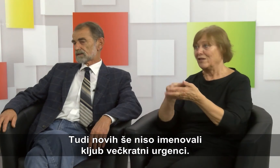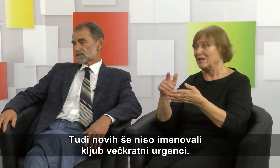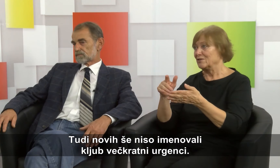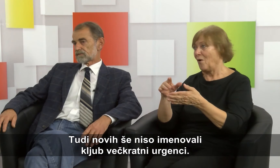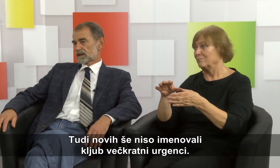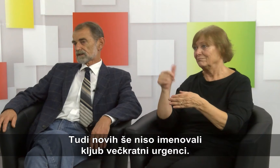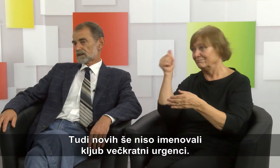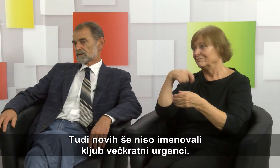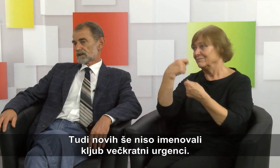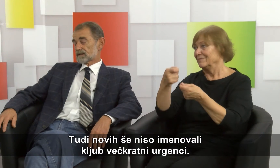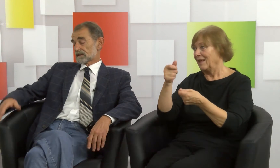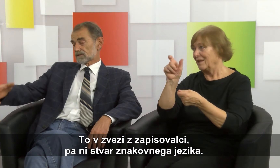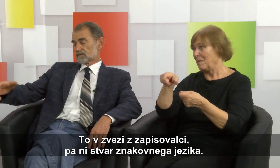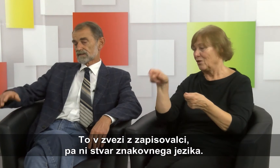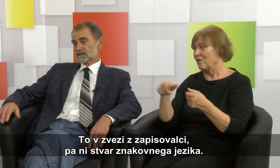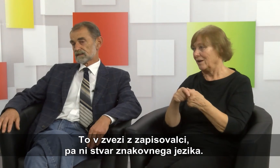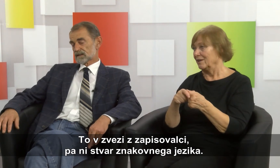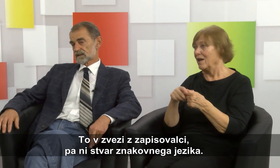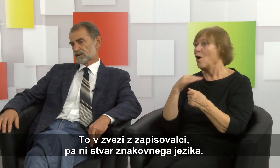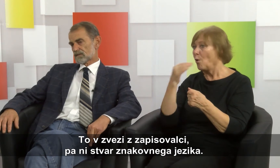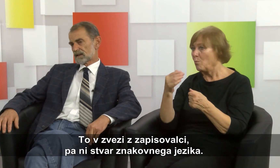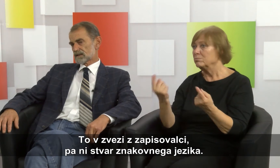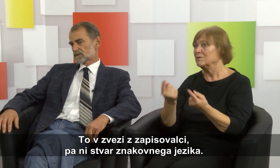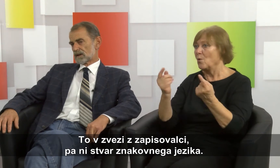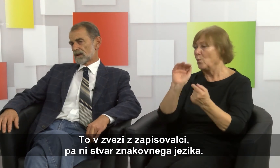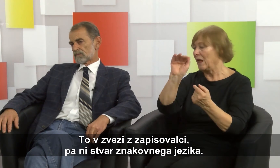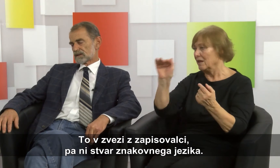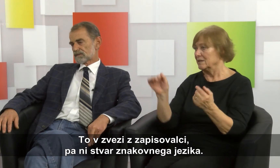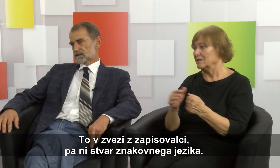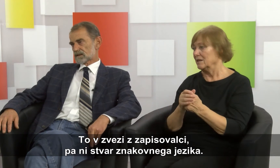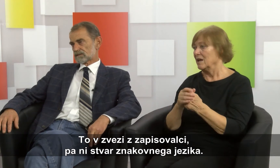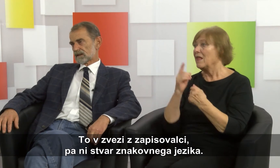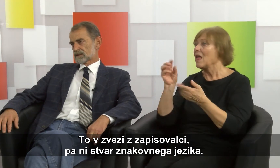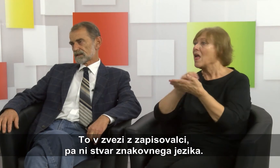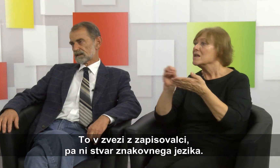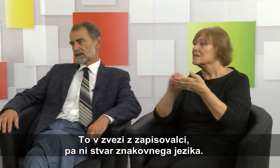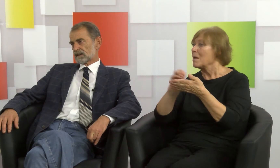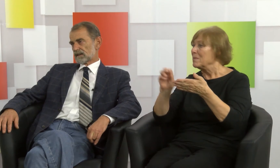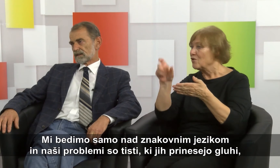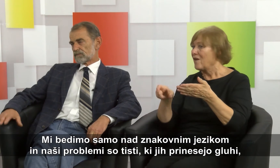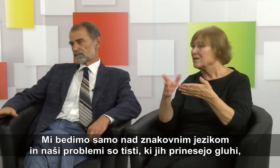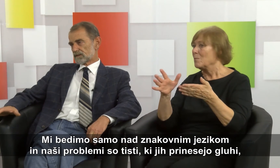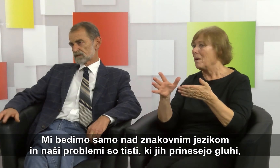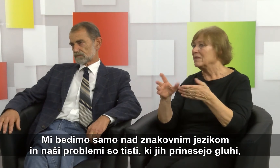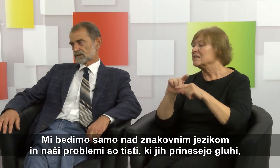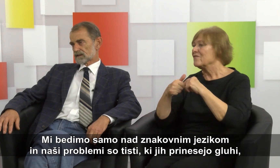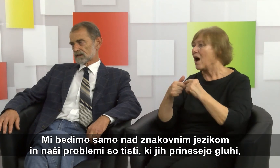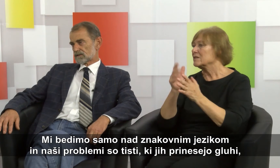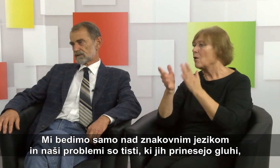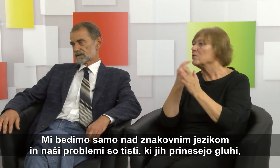kljub večkratni urgenci. To v zvezi z zapisovalci in to pa ni stvar znakovnega jezika. Ne. In mi bedimo samo nad znakovnim jezikom